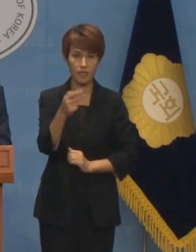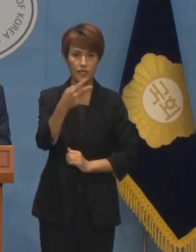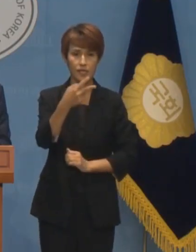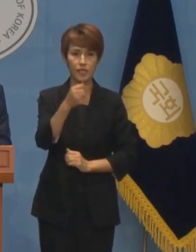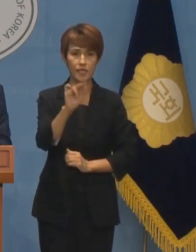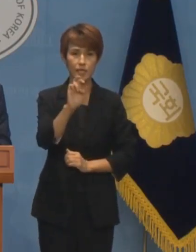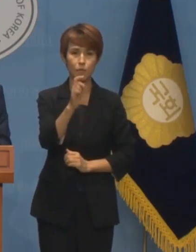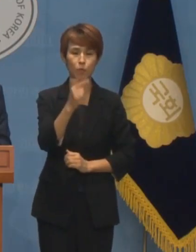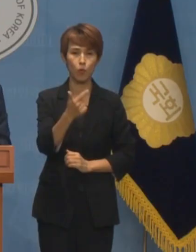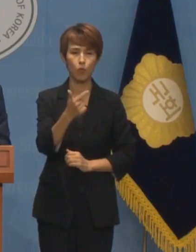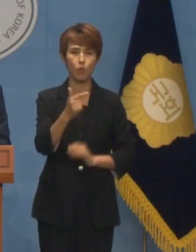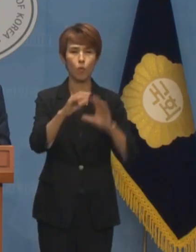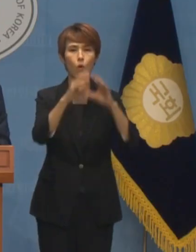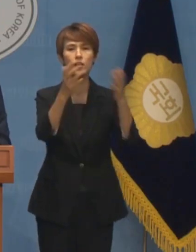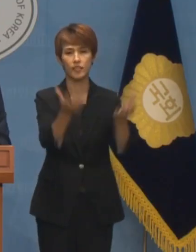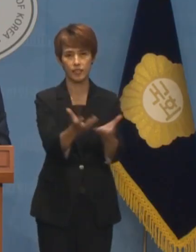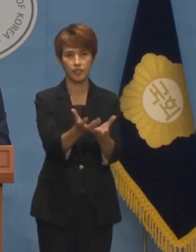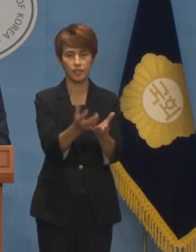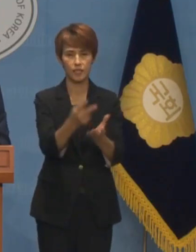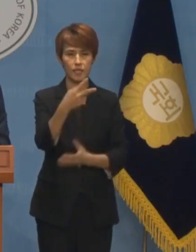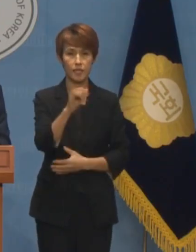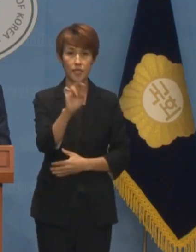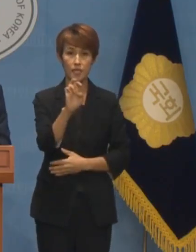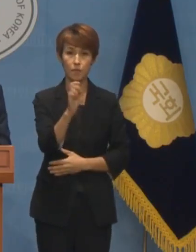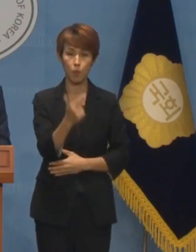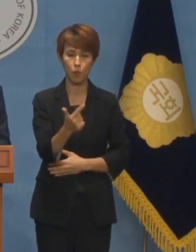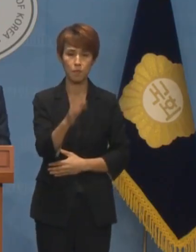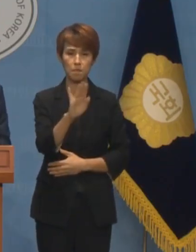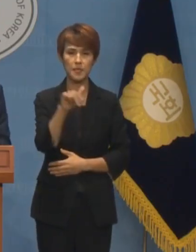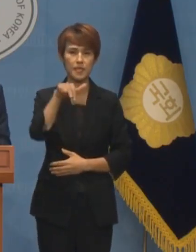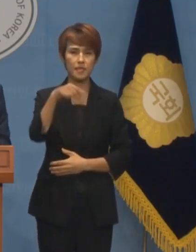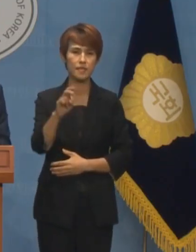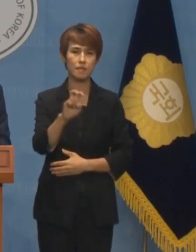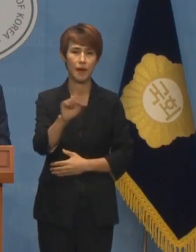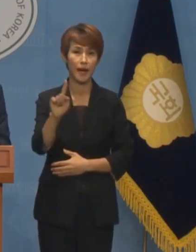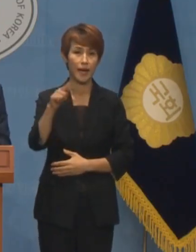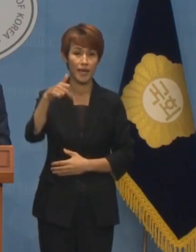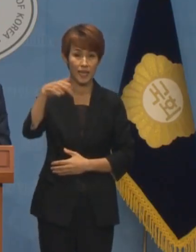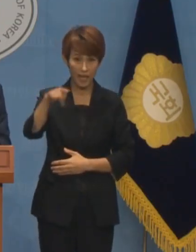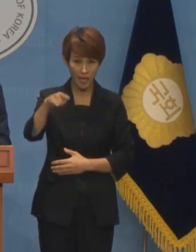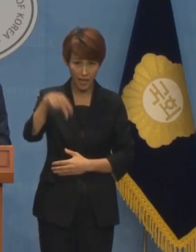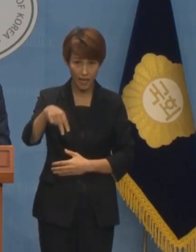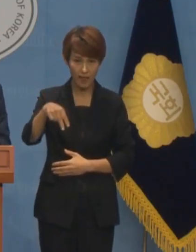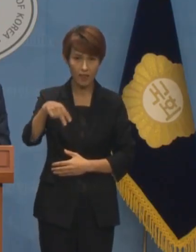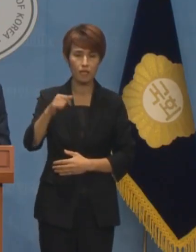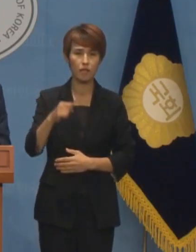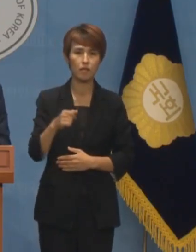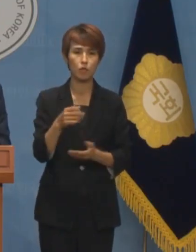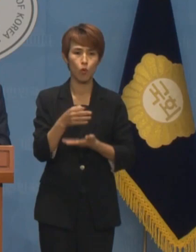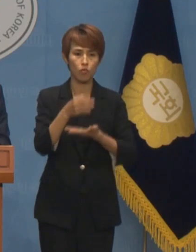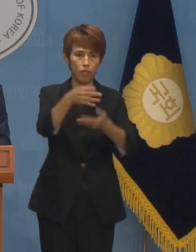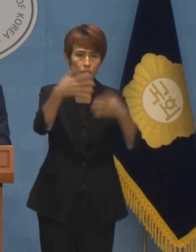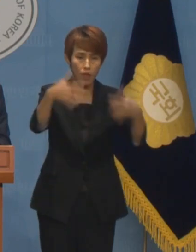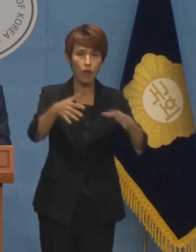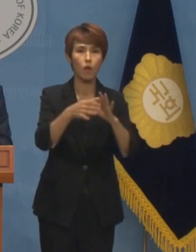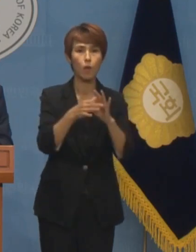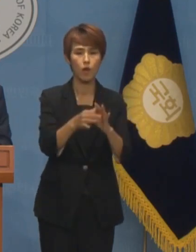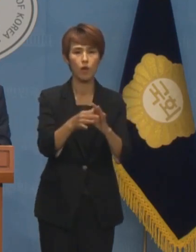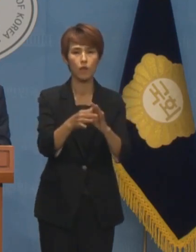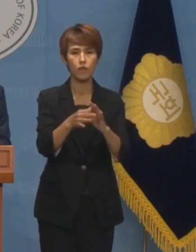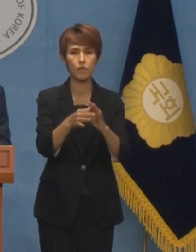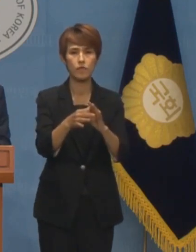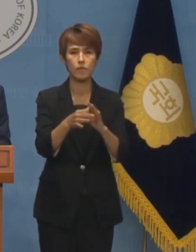티몬월드, 현 티몬 비즈마켓, 미정산 사태 관련 디지털 가전 피해 업체와 긴급